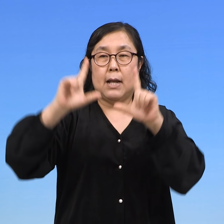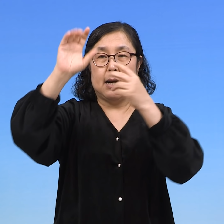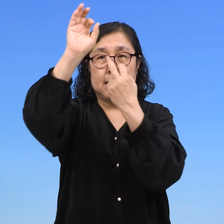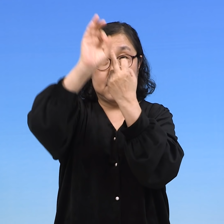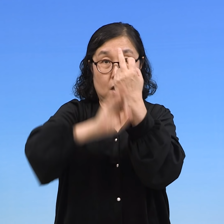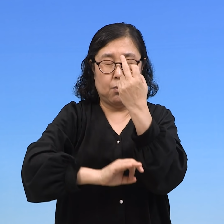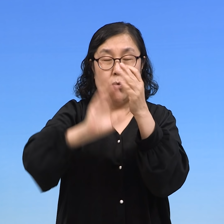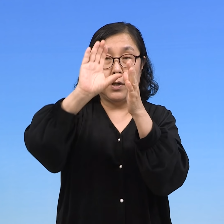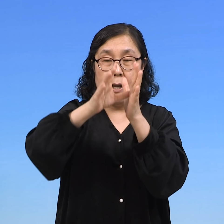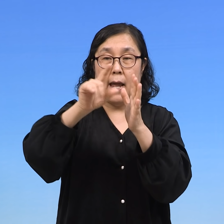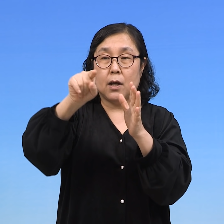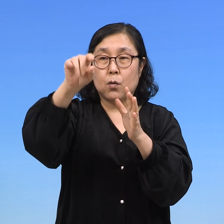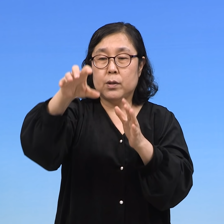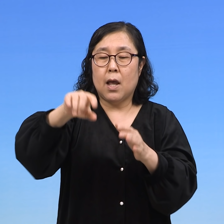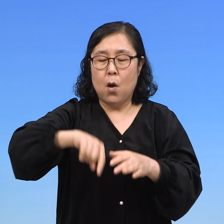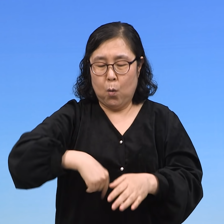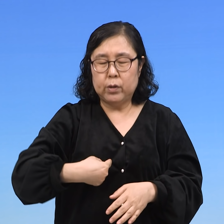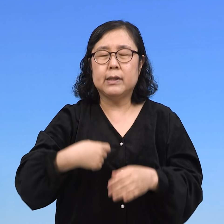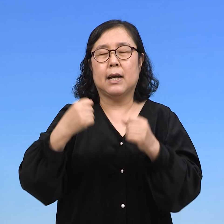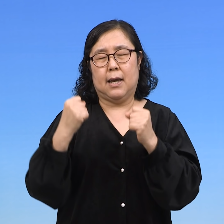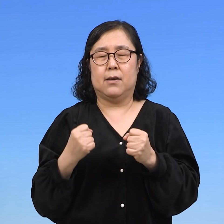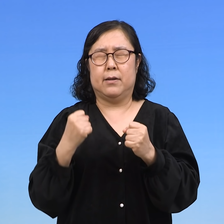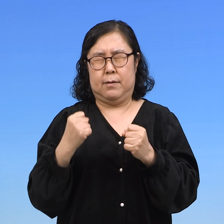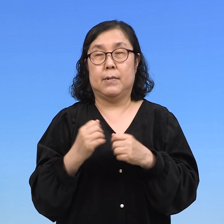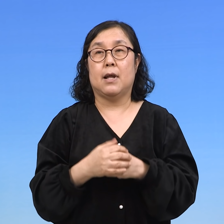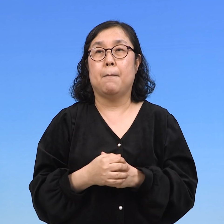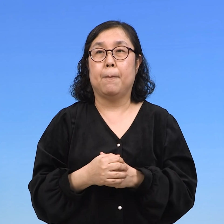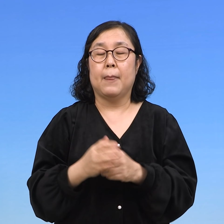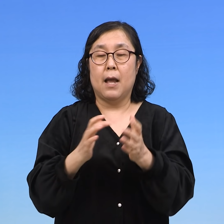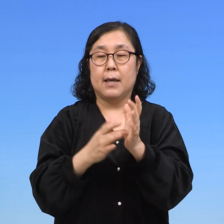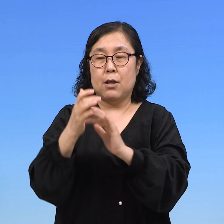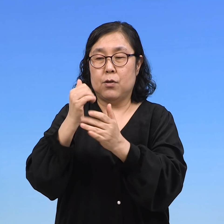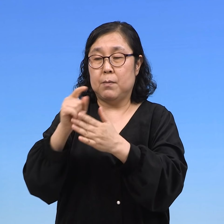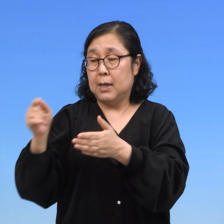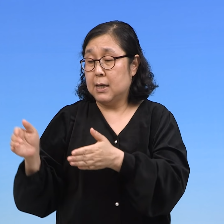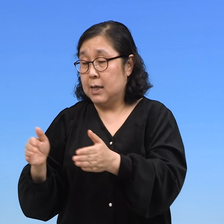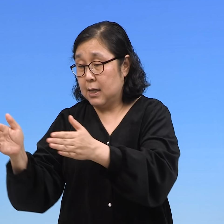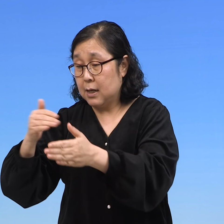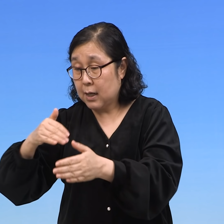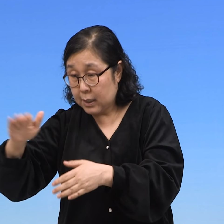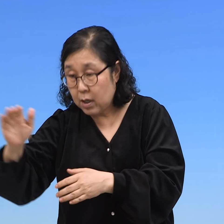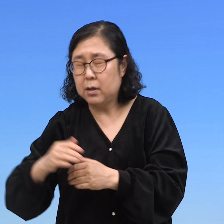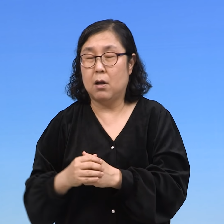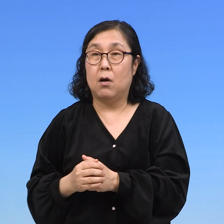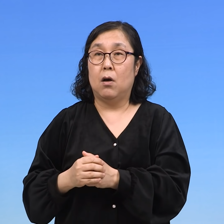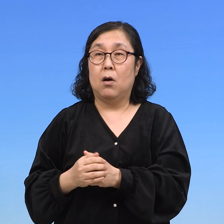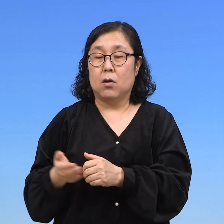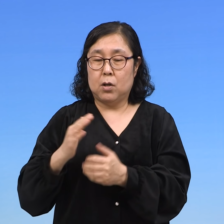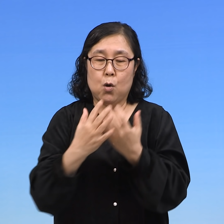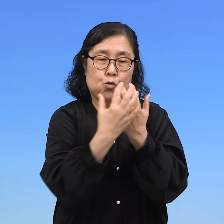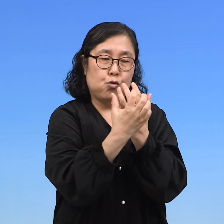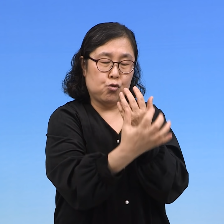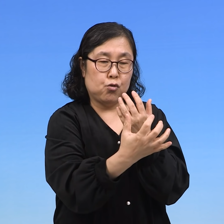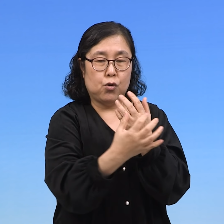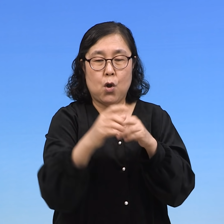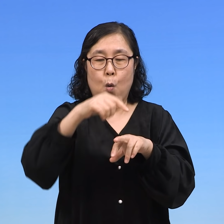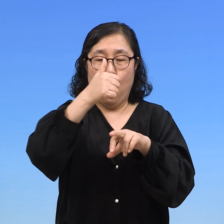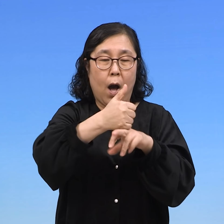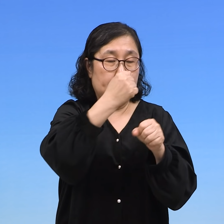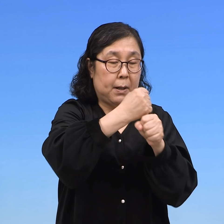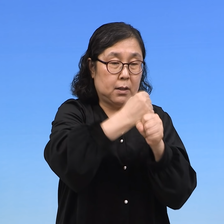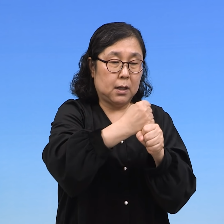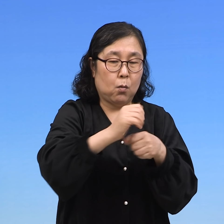주님이 보여주시는 모범이 뭡니까? 예수님은 이 길을 가셔야 되는데 십자가의 길을 가셔야 되는데 군중들이